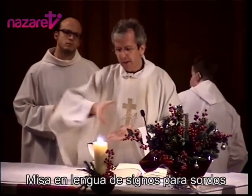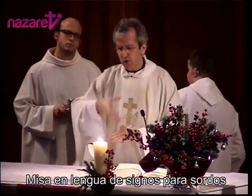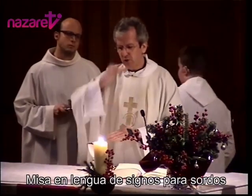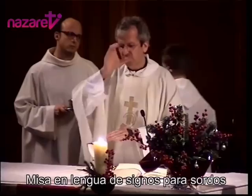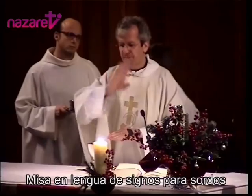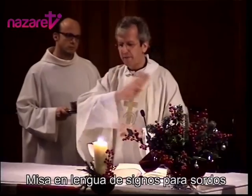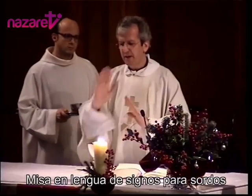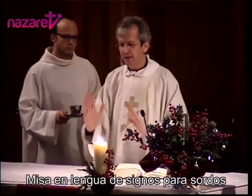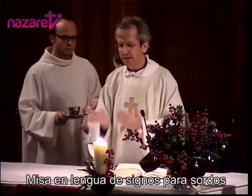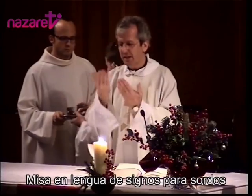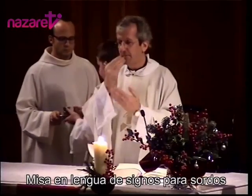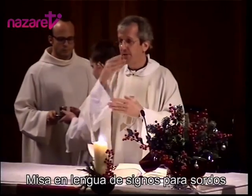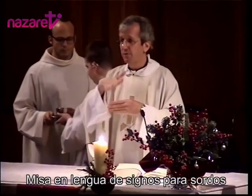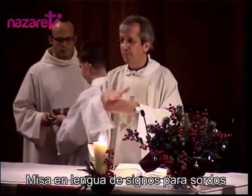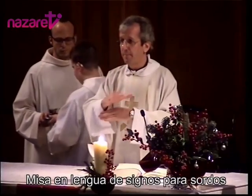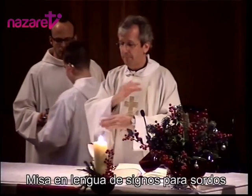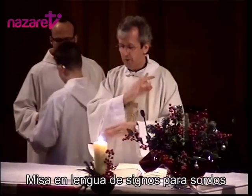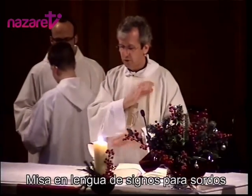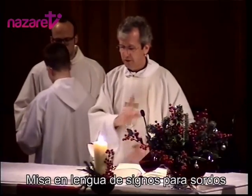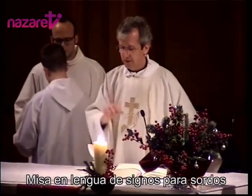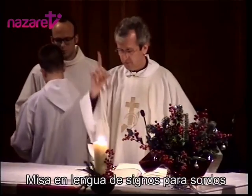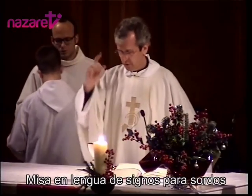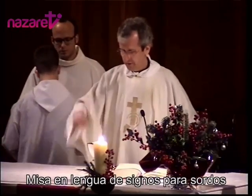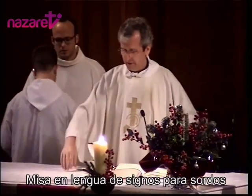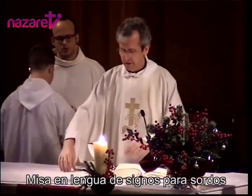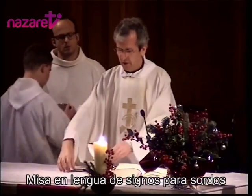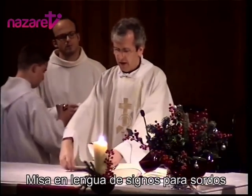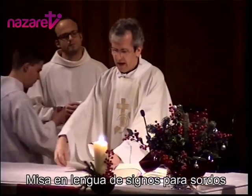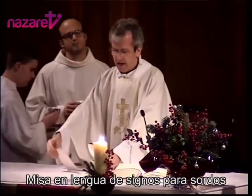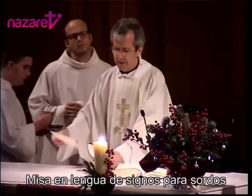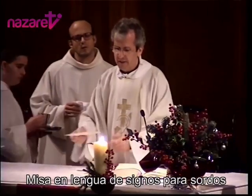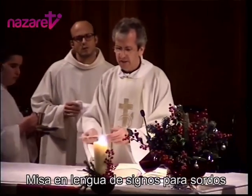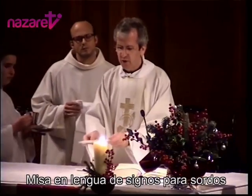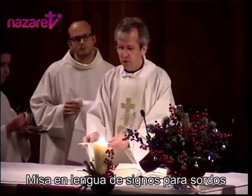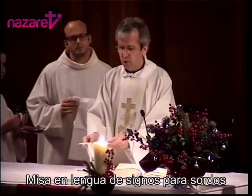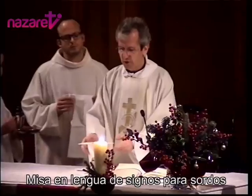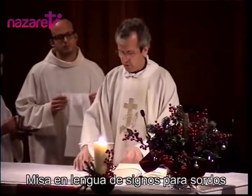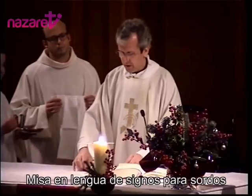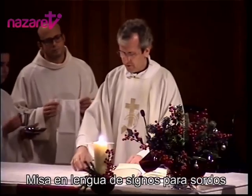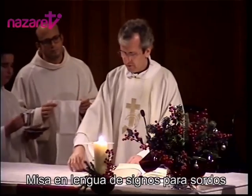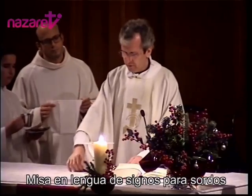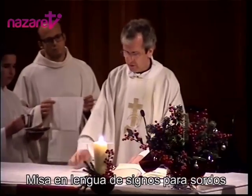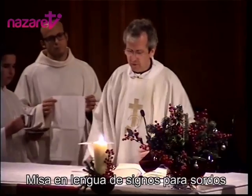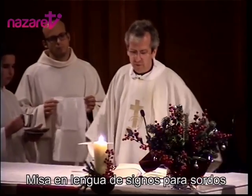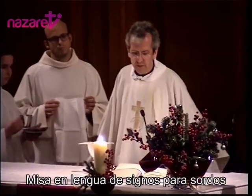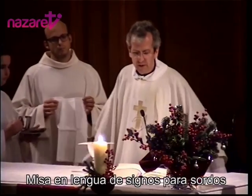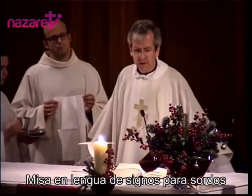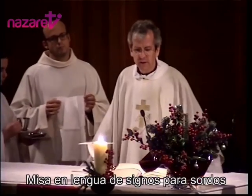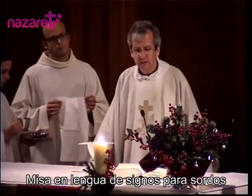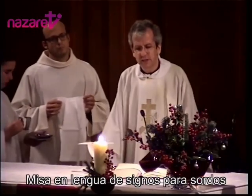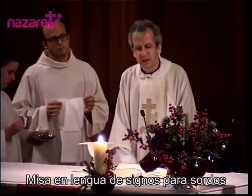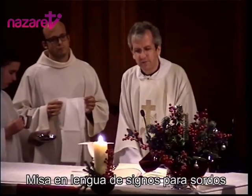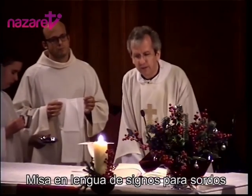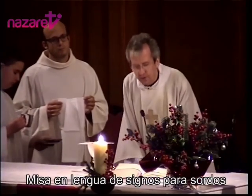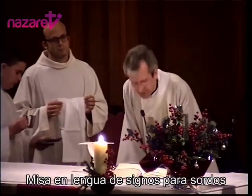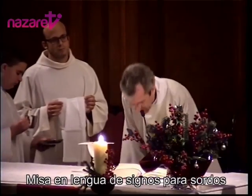será para nosotros bebida de salvación. Bendito seas por siempre, Señor. Acepta, Señor, nuestro corazón contrito y humilde, que